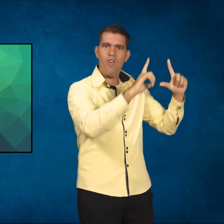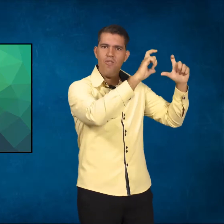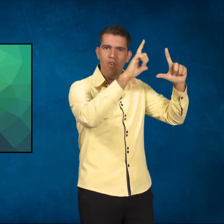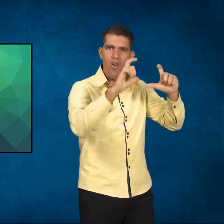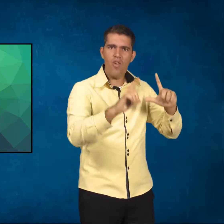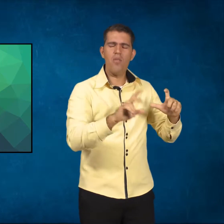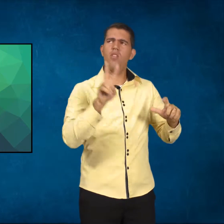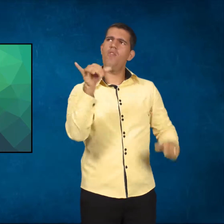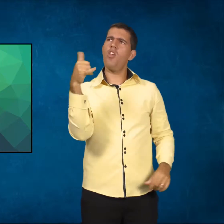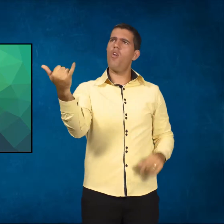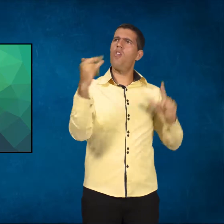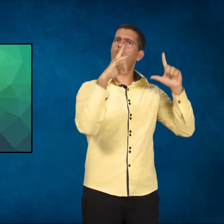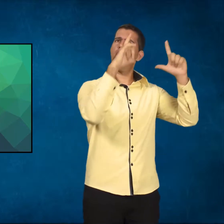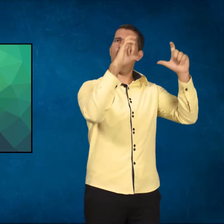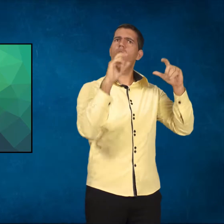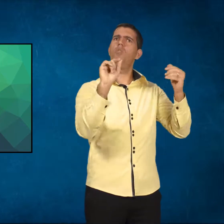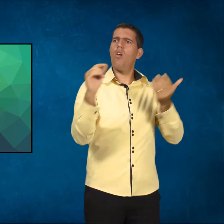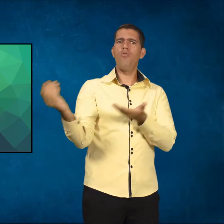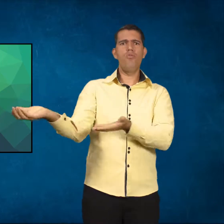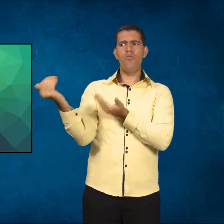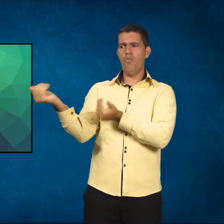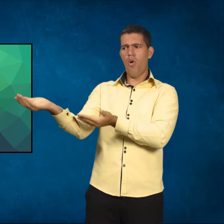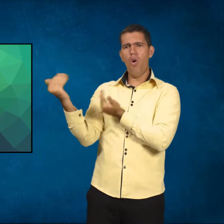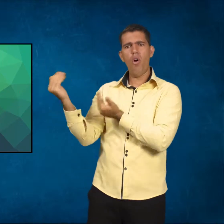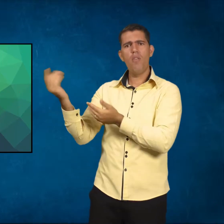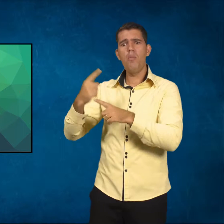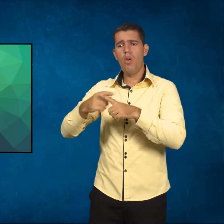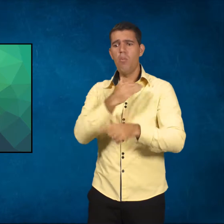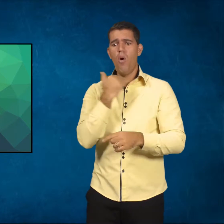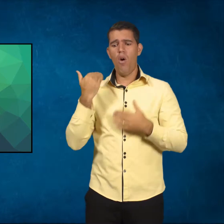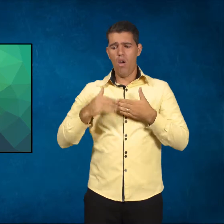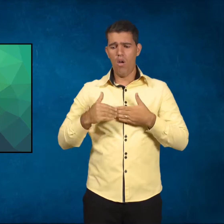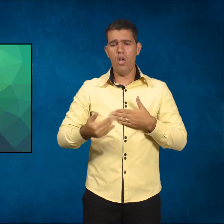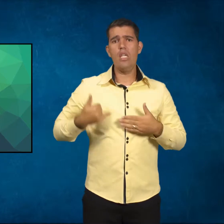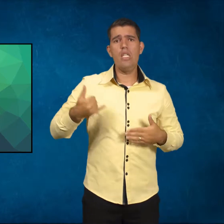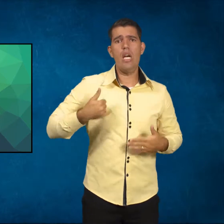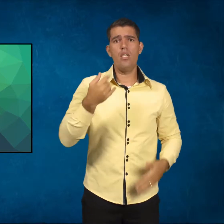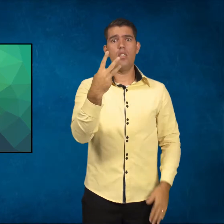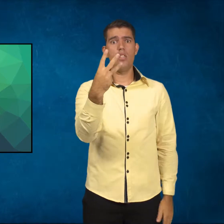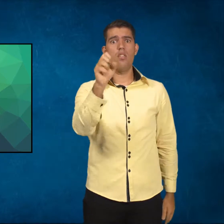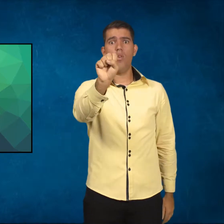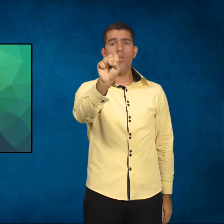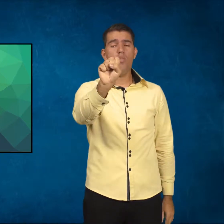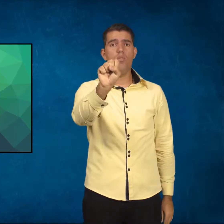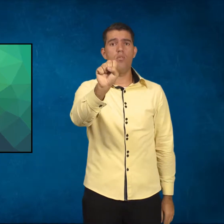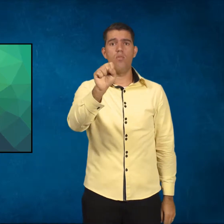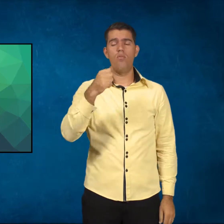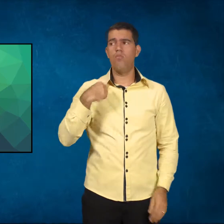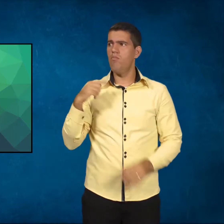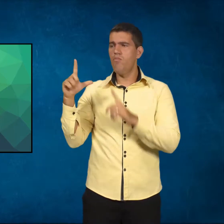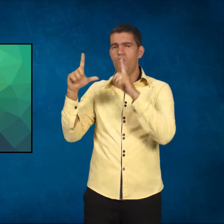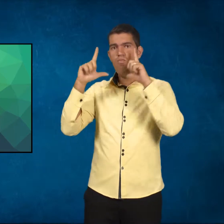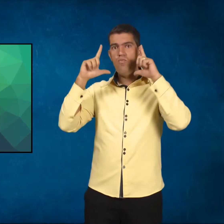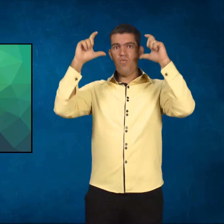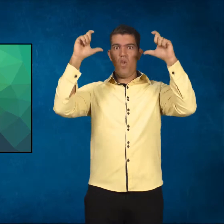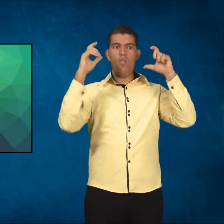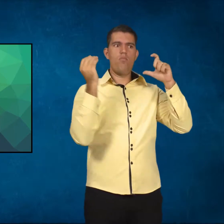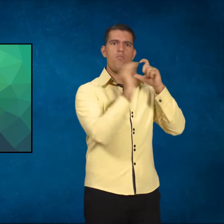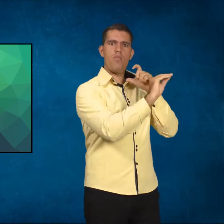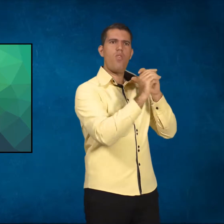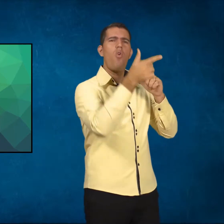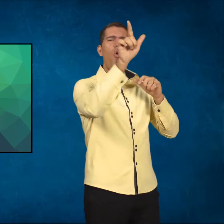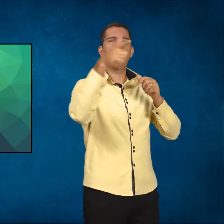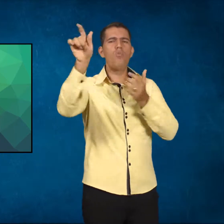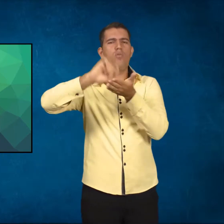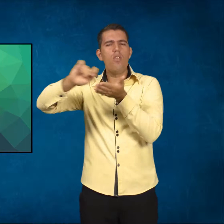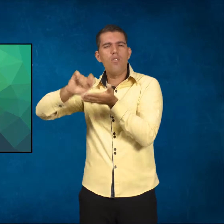encontramos de Vygotsky são todas... Ele muito jovem, ele faleceu com 38 anos. Então, a gente percebe a diferença da foto dele e de outros